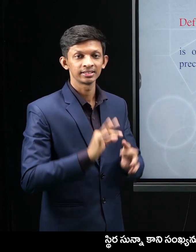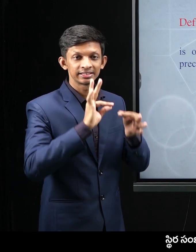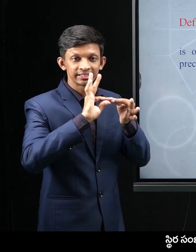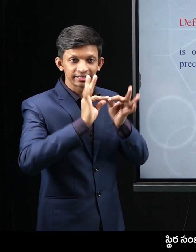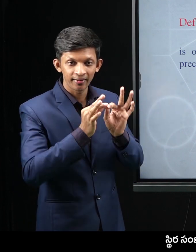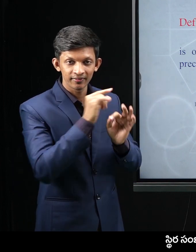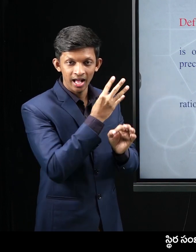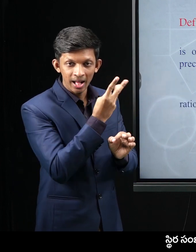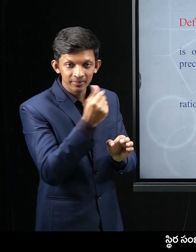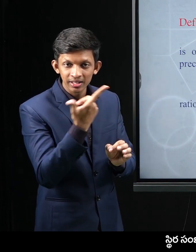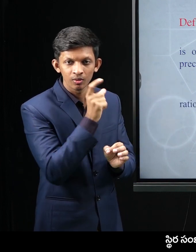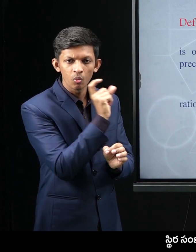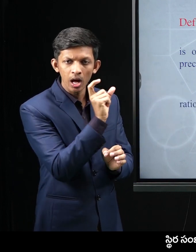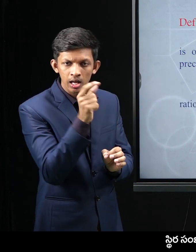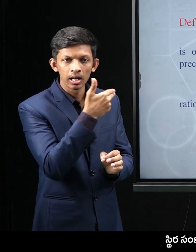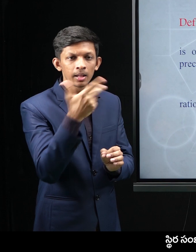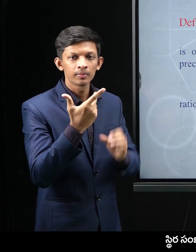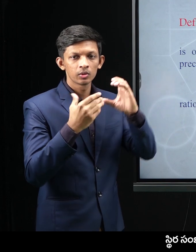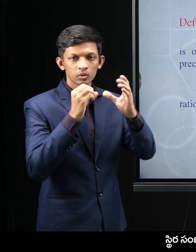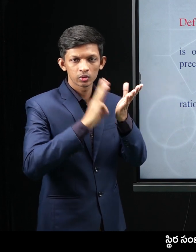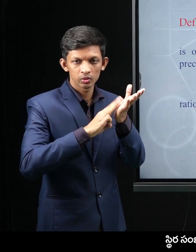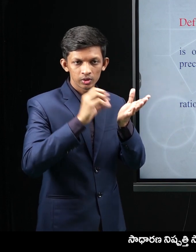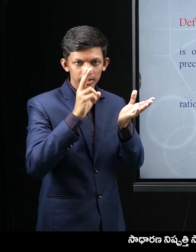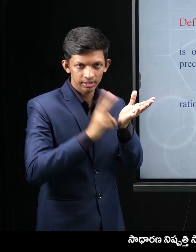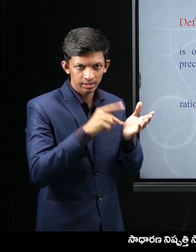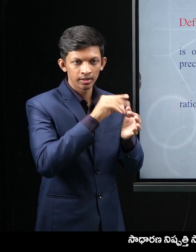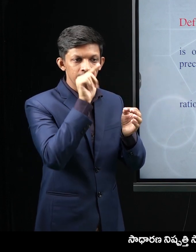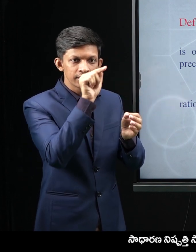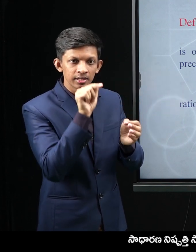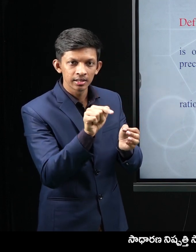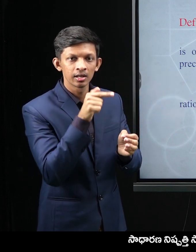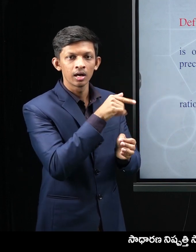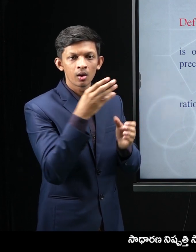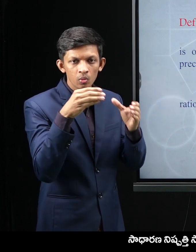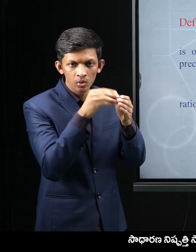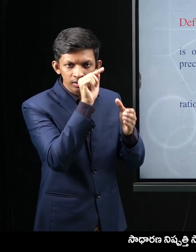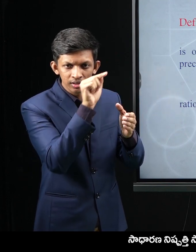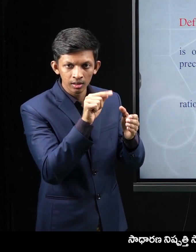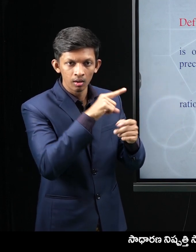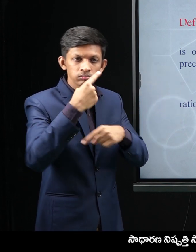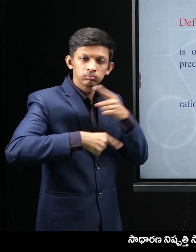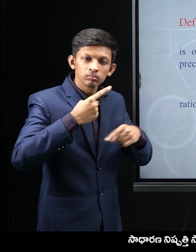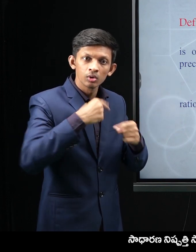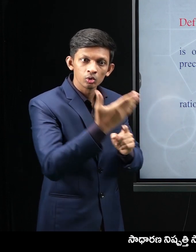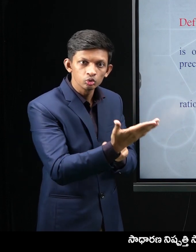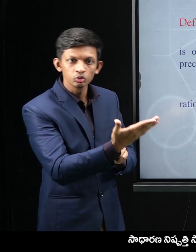స్థిర సంఖ్యను సాధారణ నిష్పత్తి అంటారు. సాధారణ నిష్పత్తి సాధారణంగా r ద్వారా సూచించబడుతుంది.